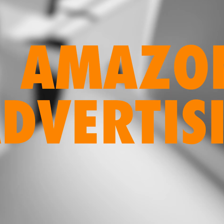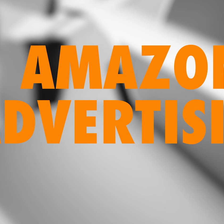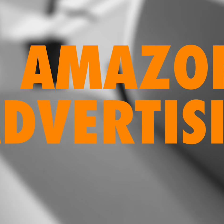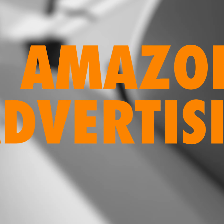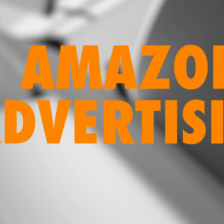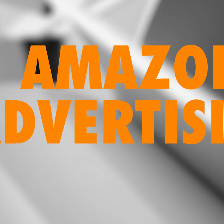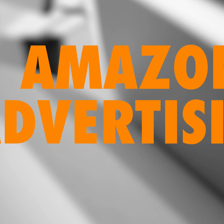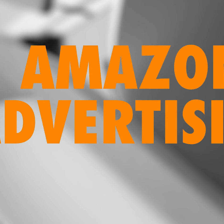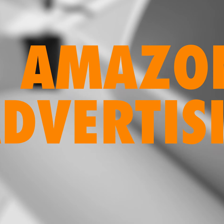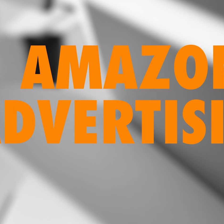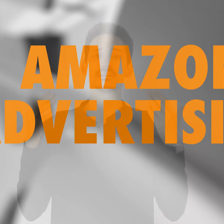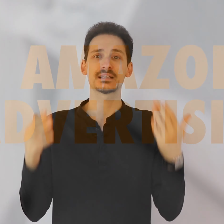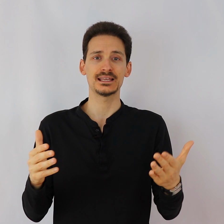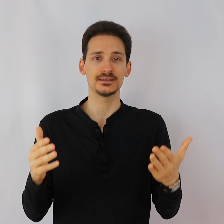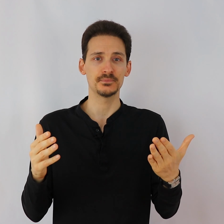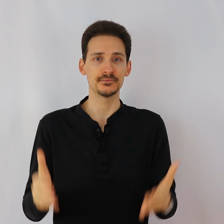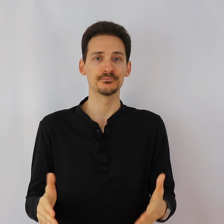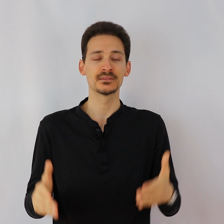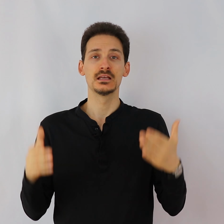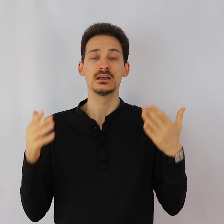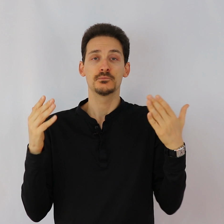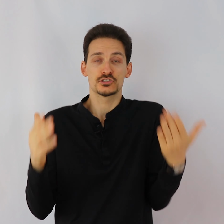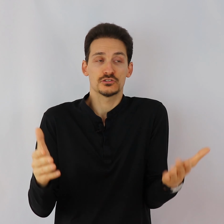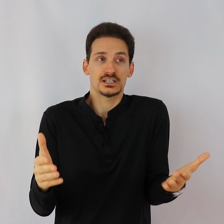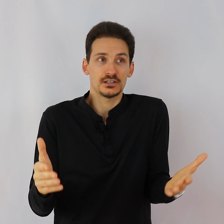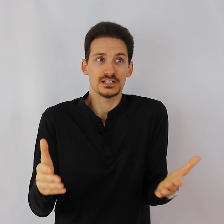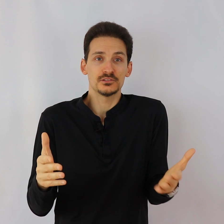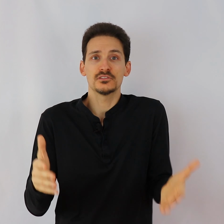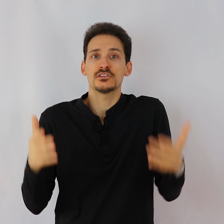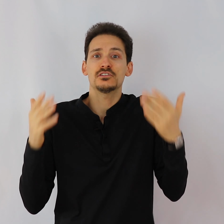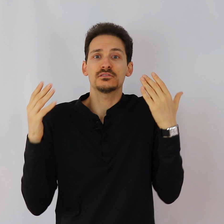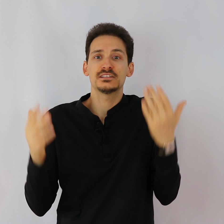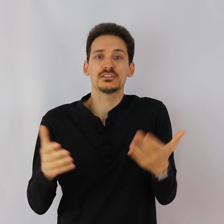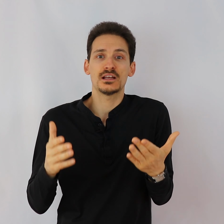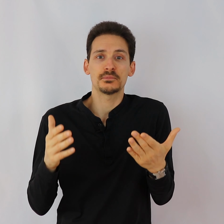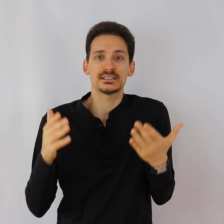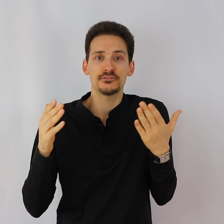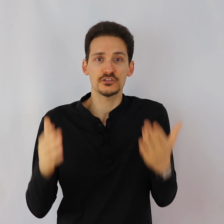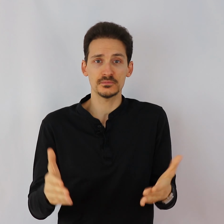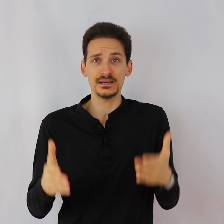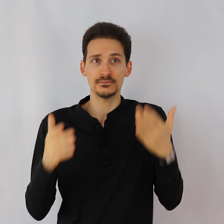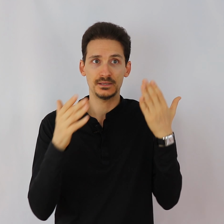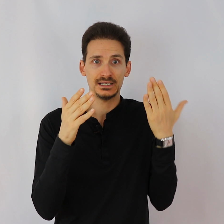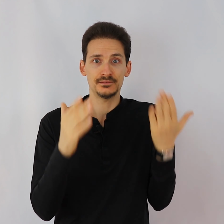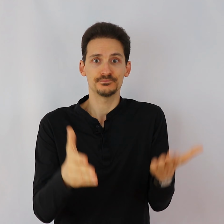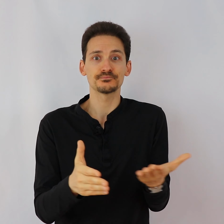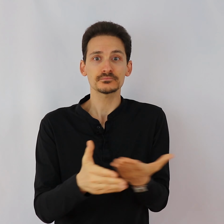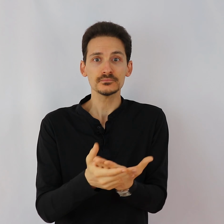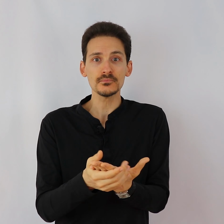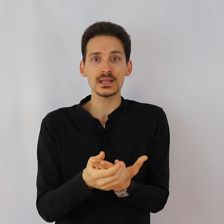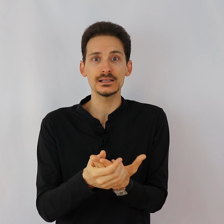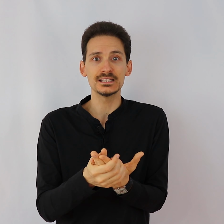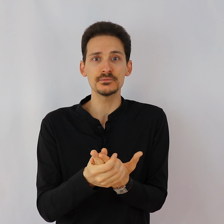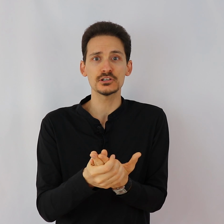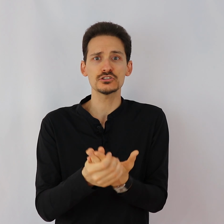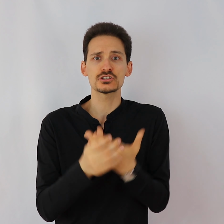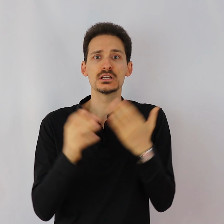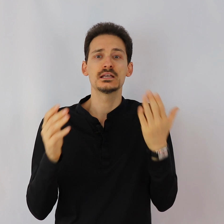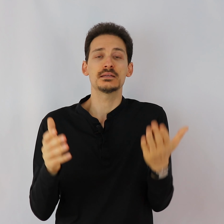pago dentro de amazon kdp puedes contratar un anuncio dentro de la plataforma para libros y